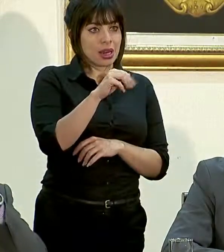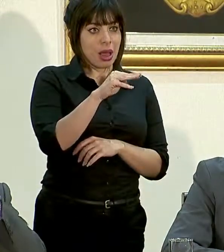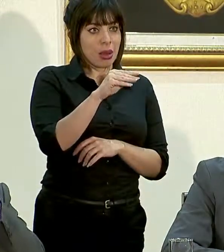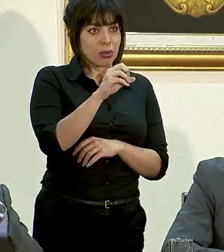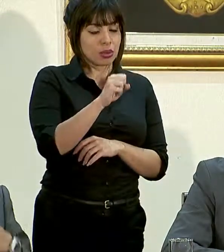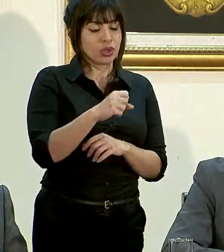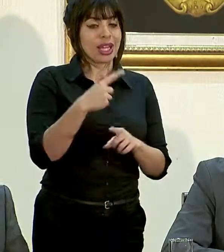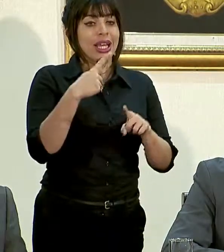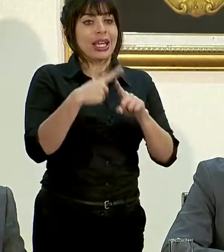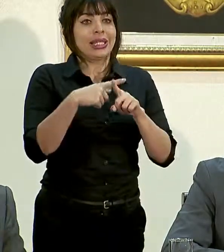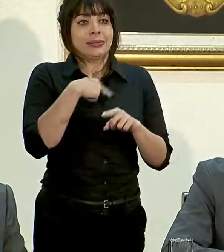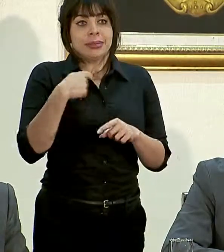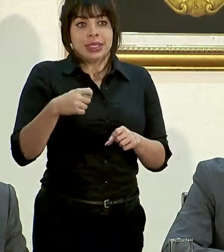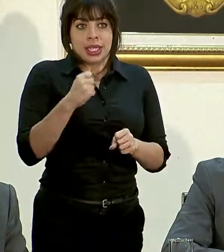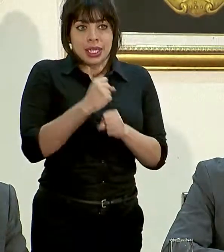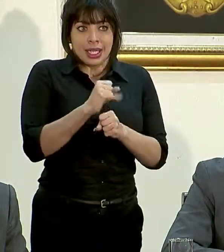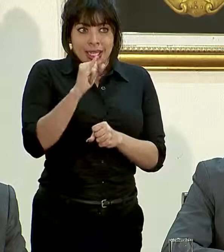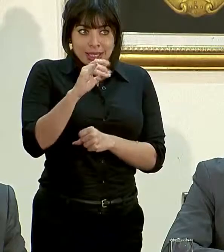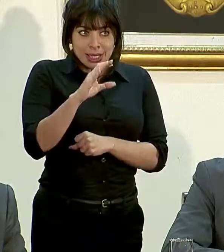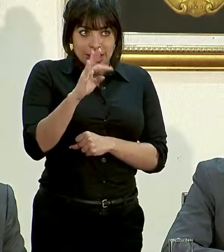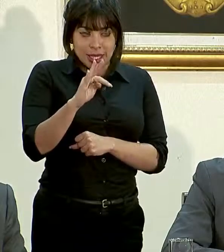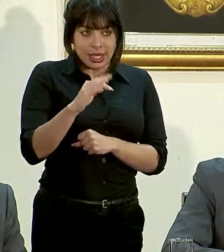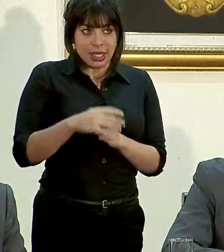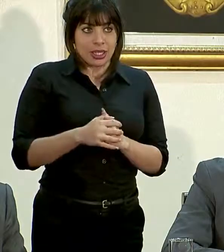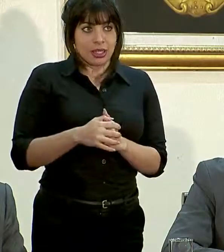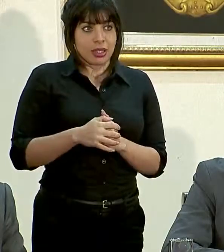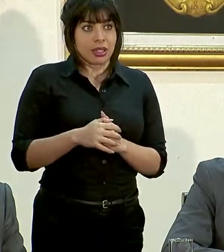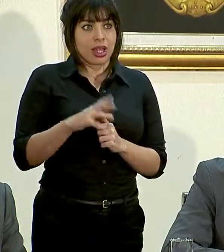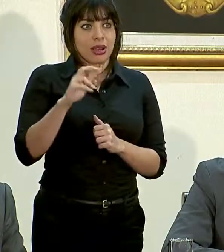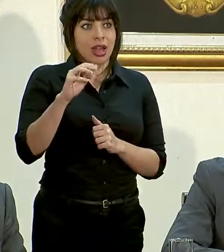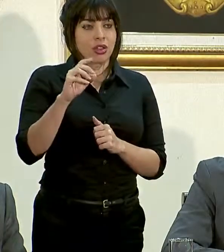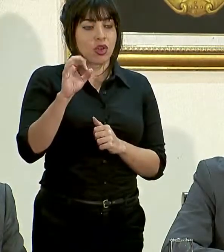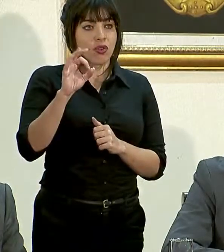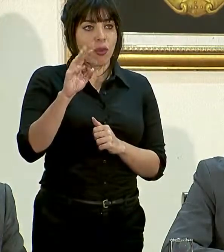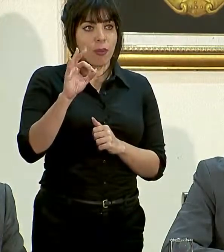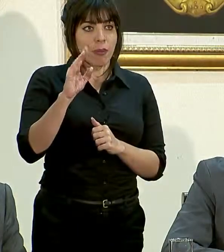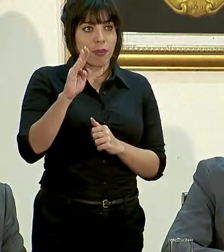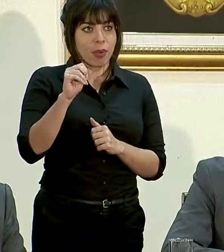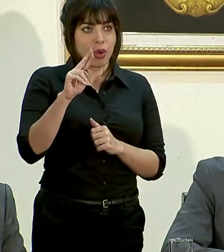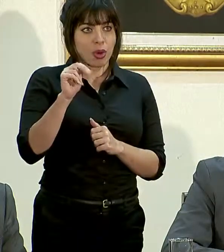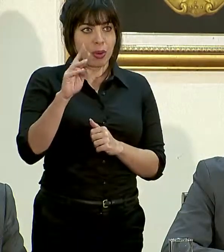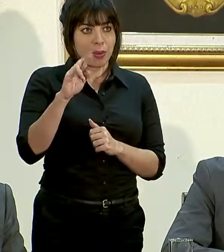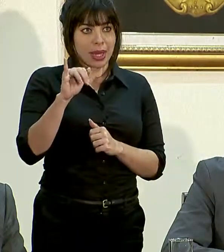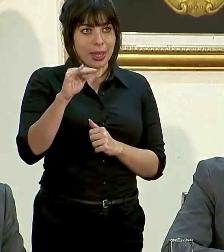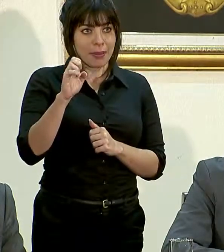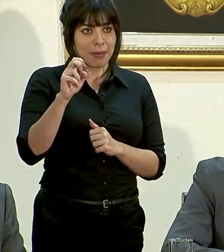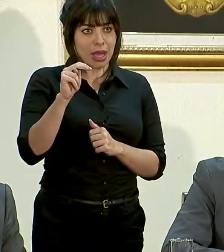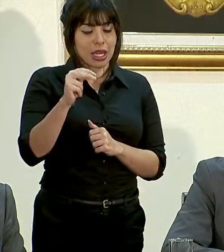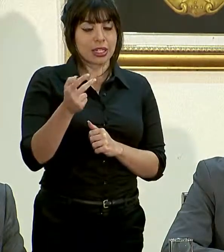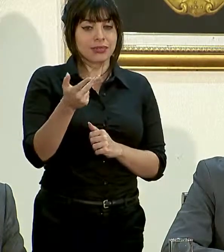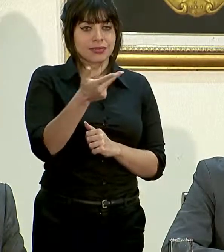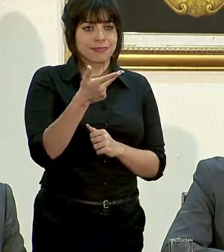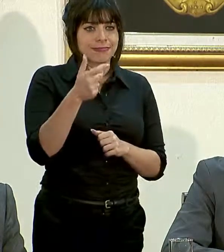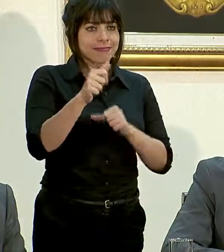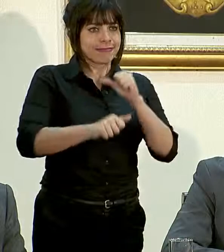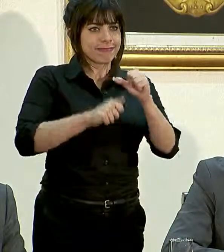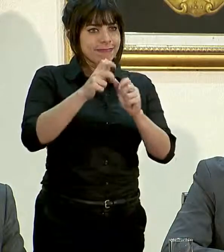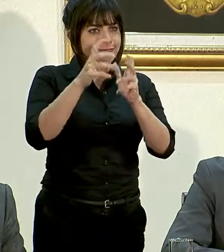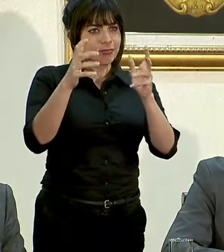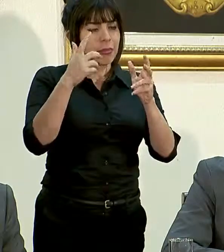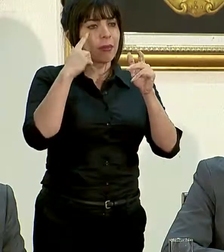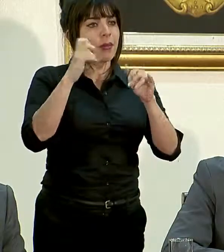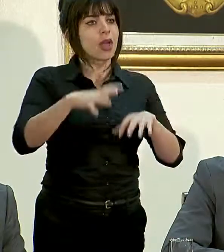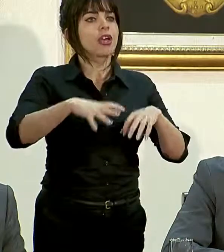el ex presidente ejecutivo del ICT, don Randolph von Breyman, hicieron los mayores esfuerzos para